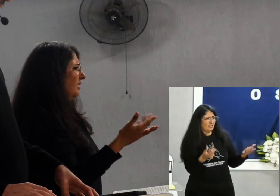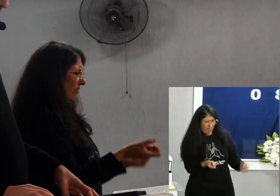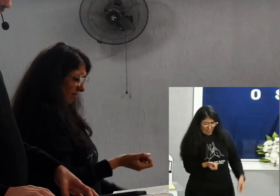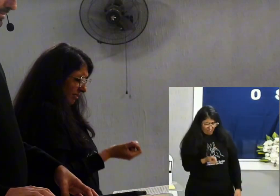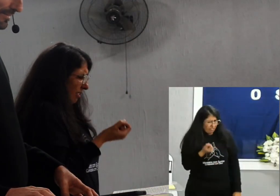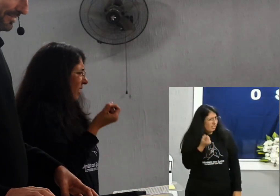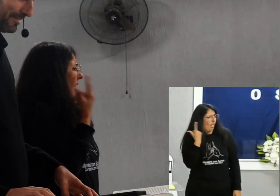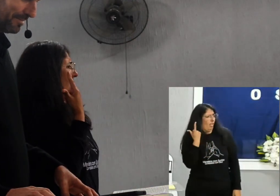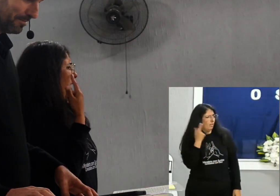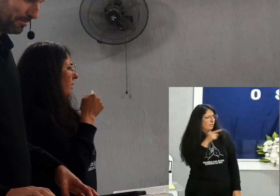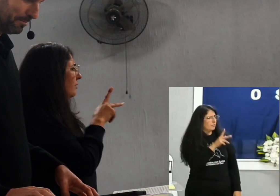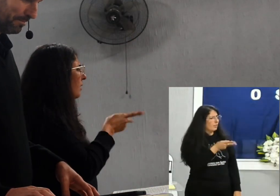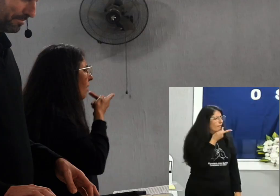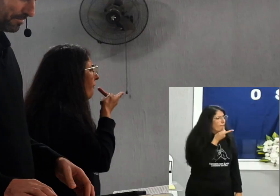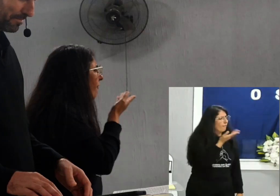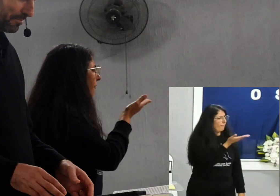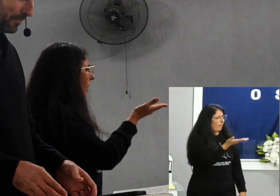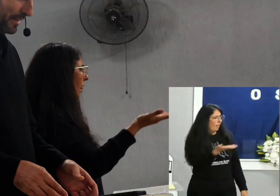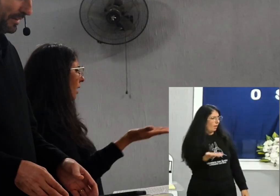está falando?